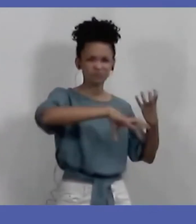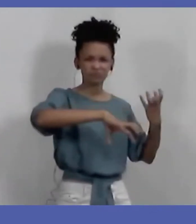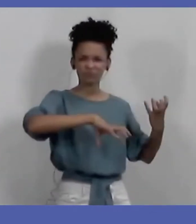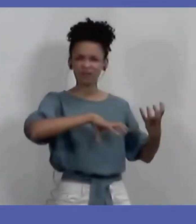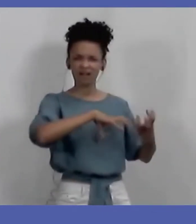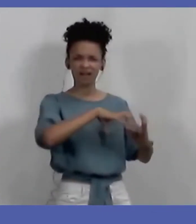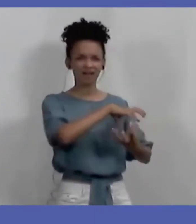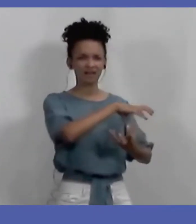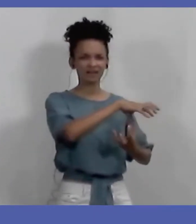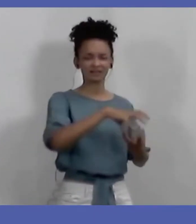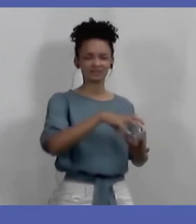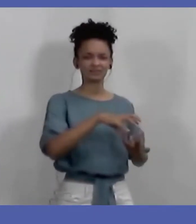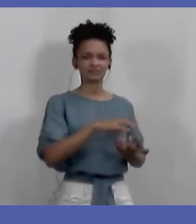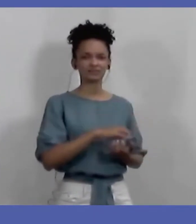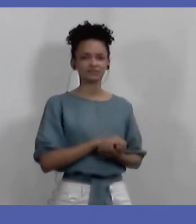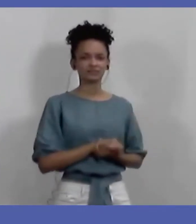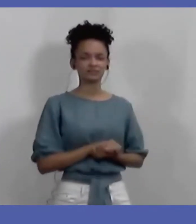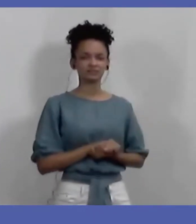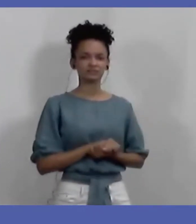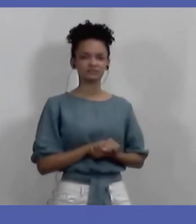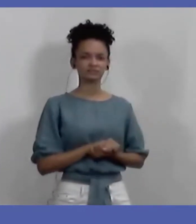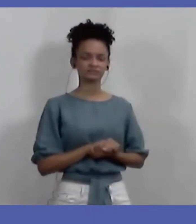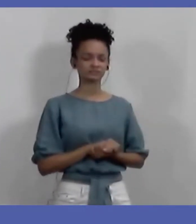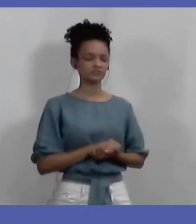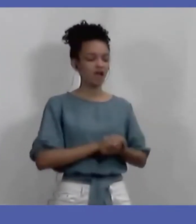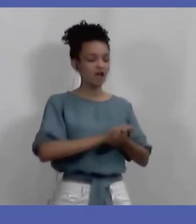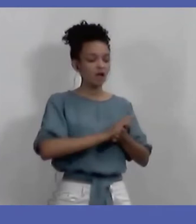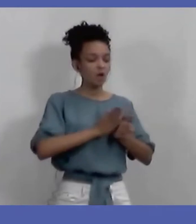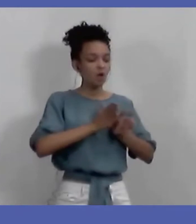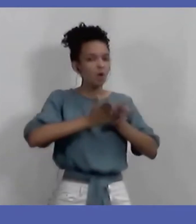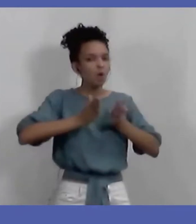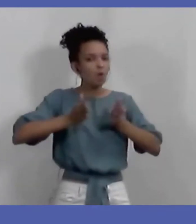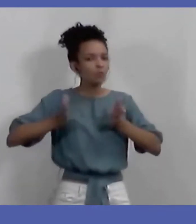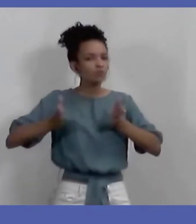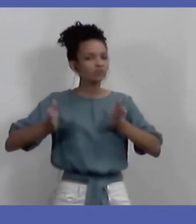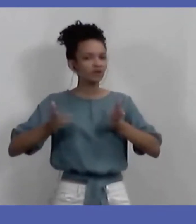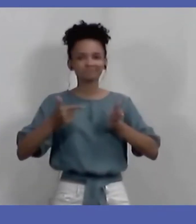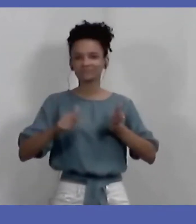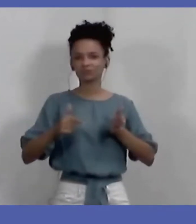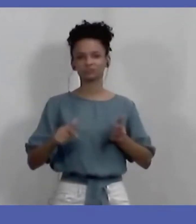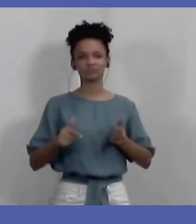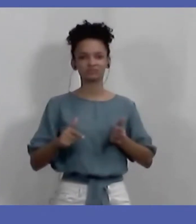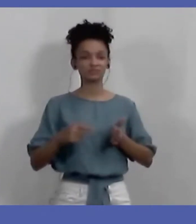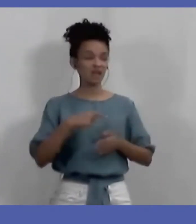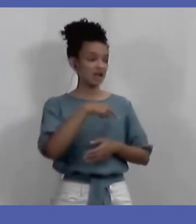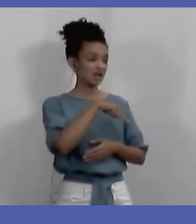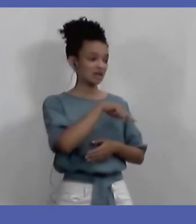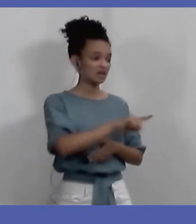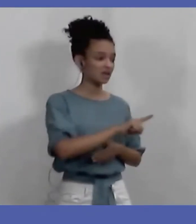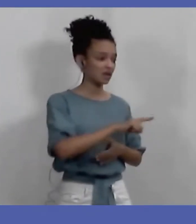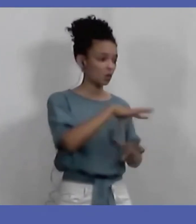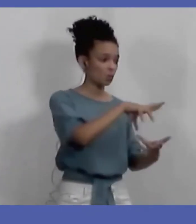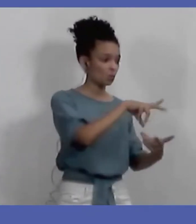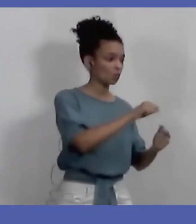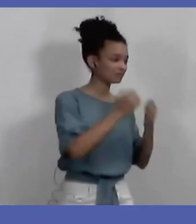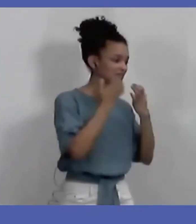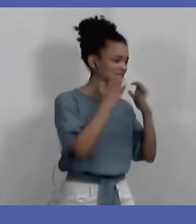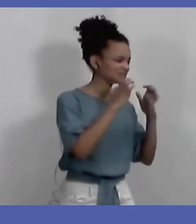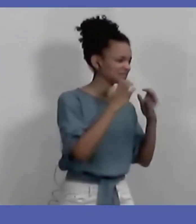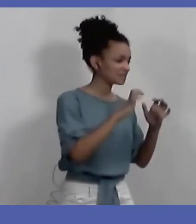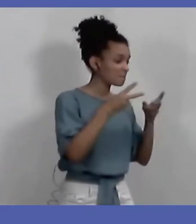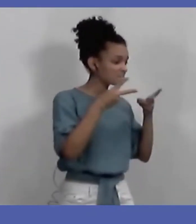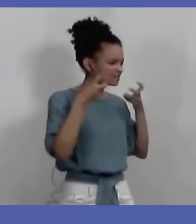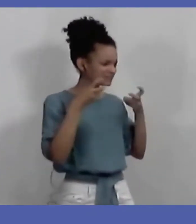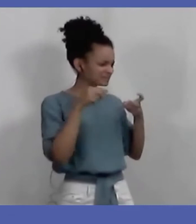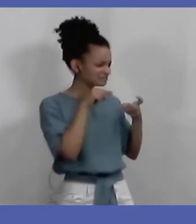Desordem apareceu, confusão. Aí no mundo, quem vai pregar o evangelho sabe, é uma confusão,